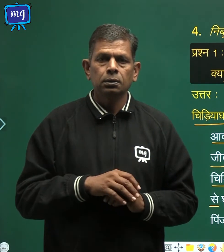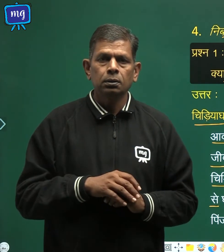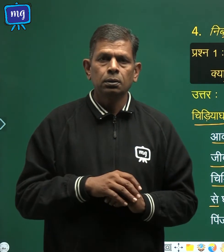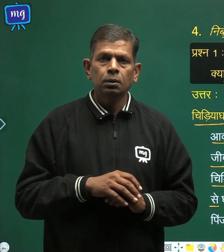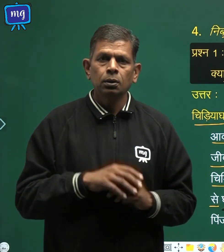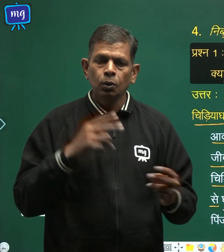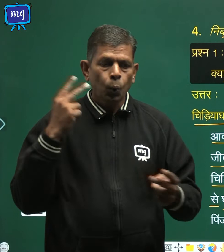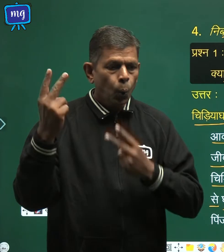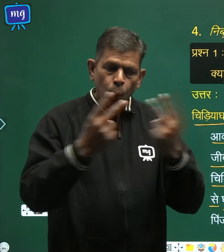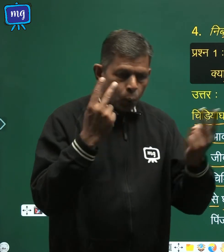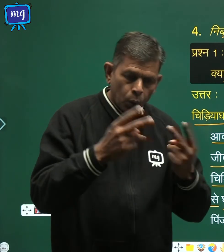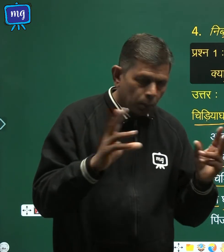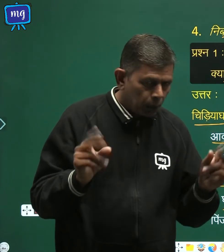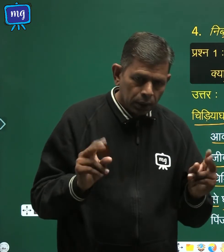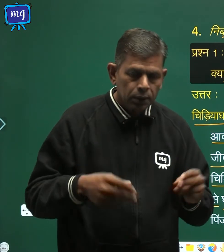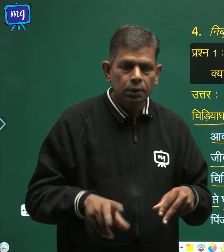घूम नहीं सकते।